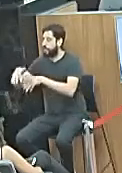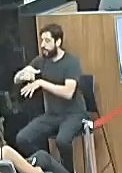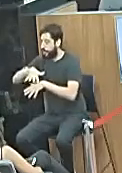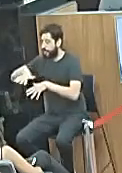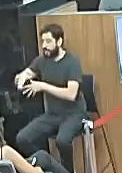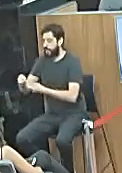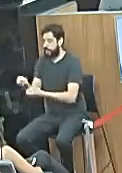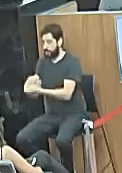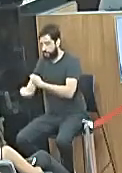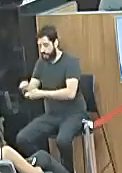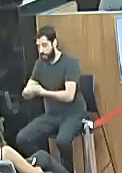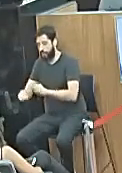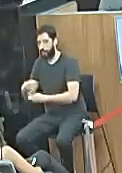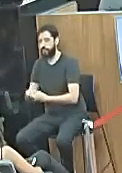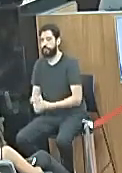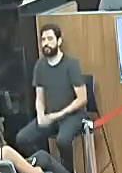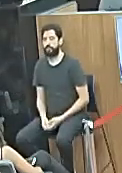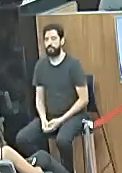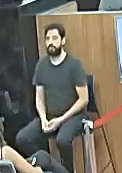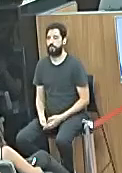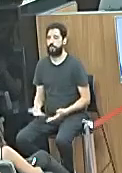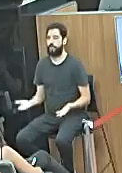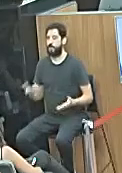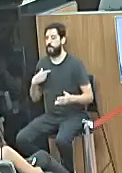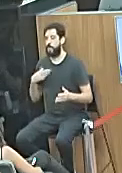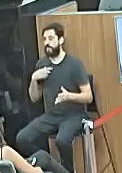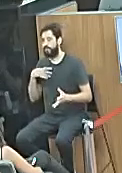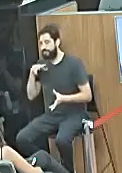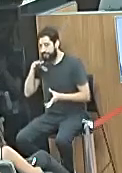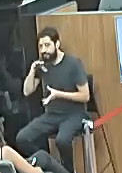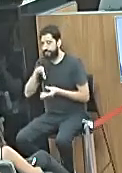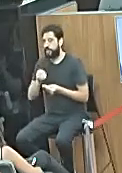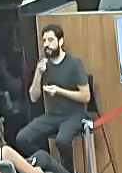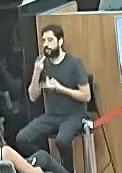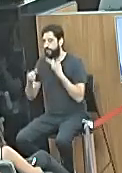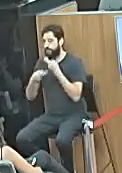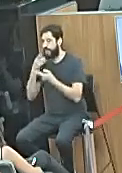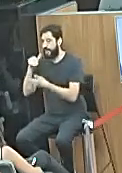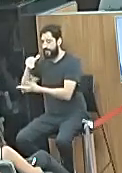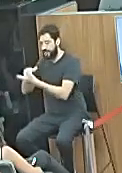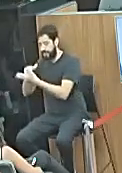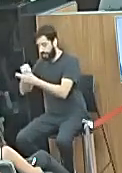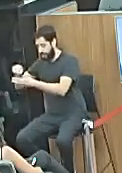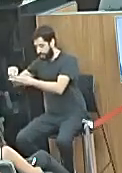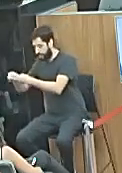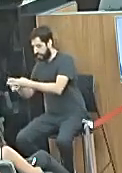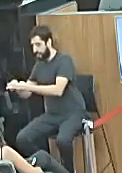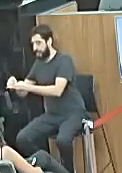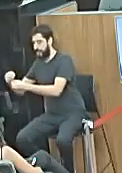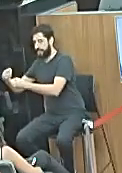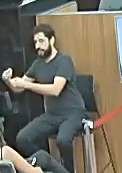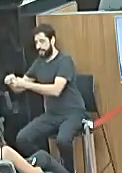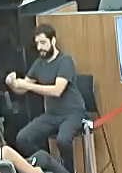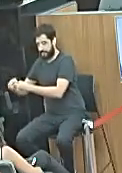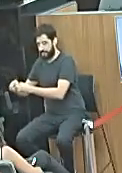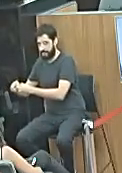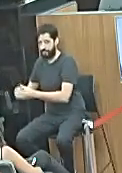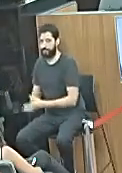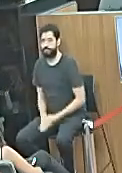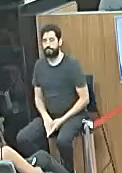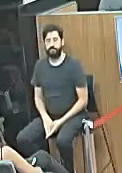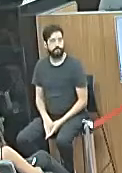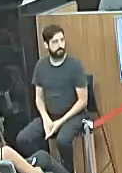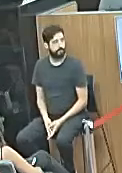negócios eu vou me ater fazer um comentário final das três cidades quando fiz a leitura de todos